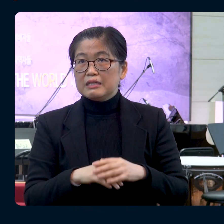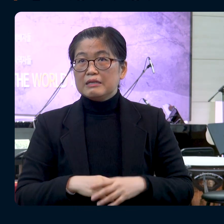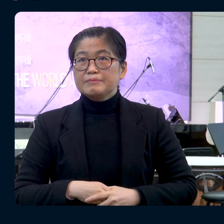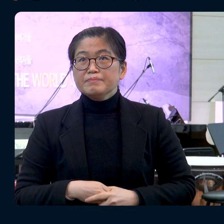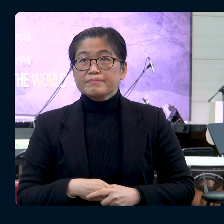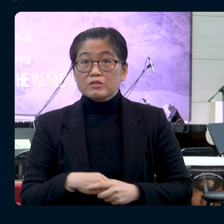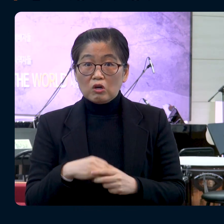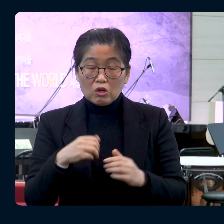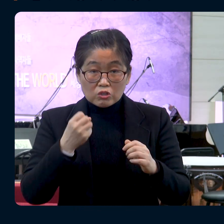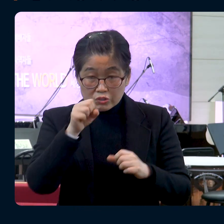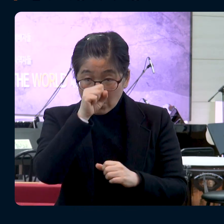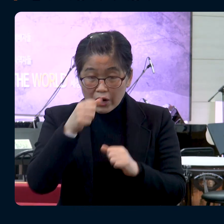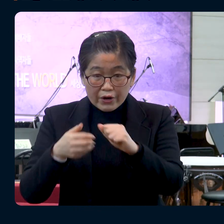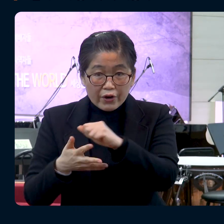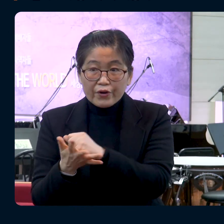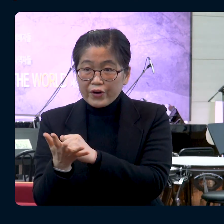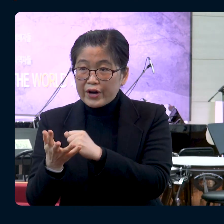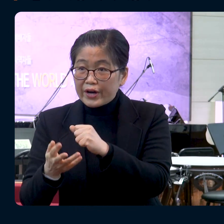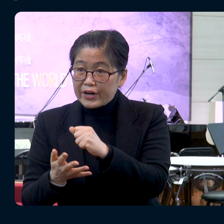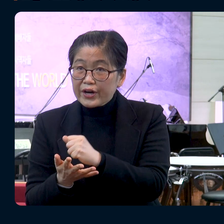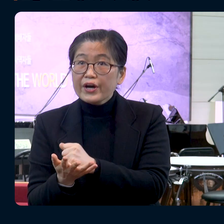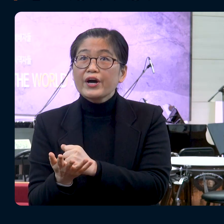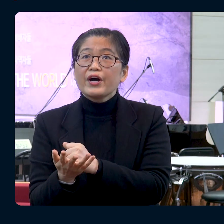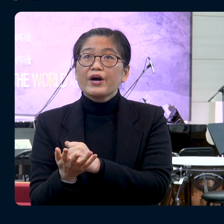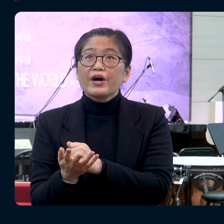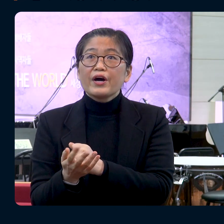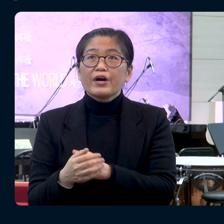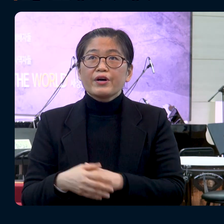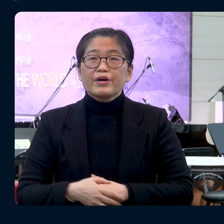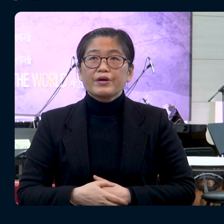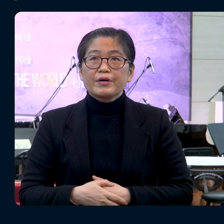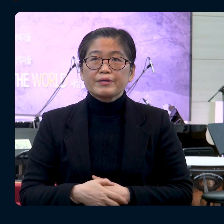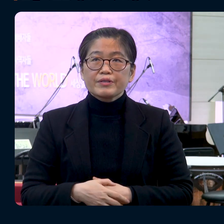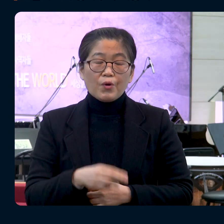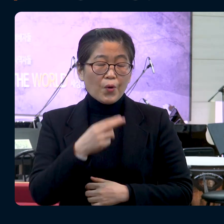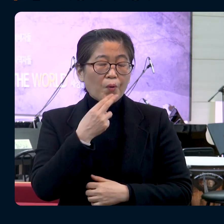말이죠, 그 선한 영향력이 나갔으면 그거 아름답습니다.